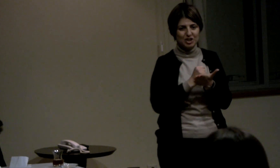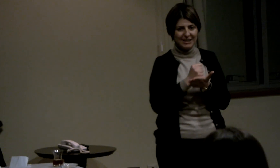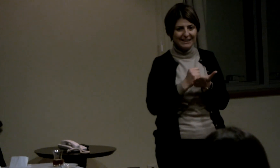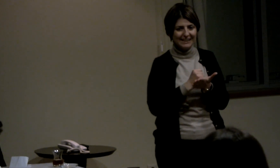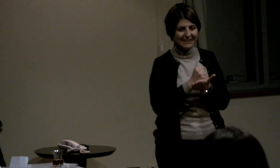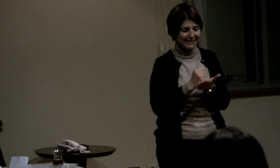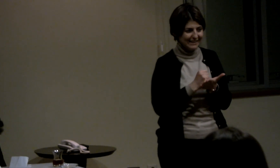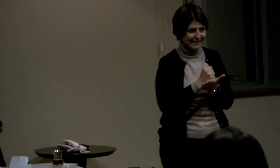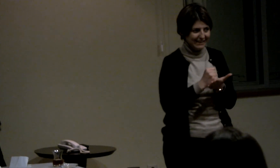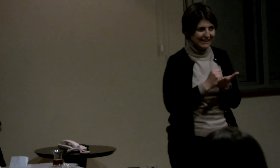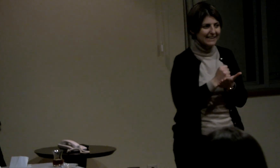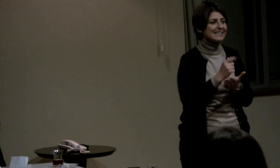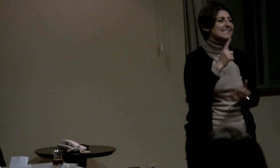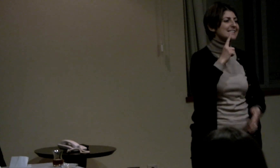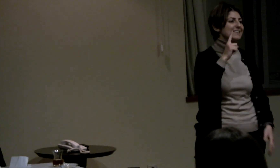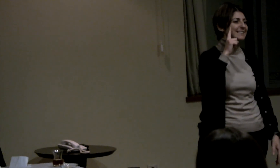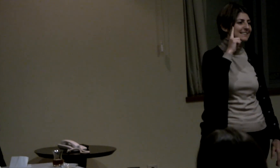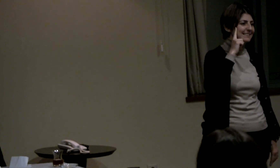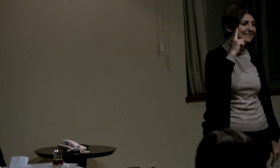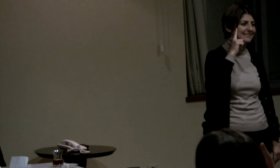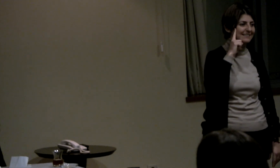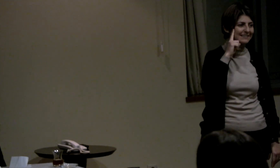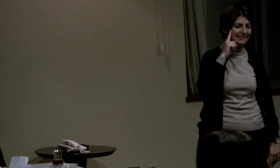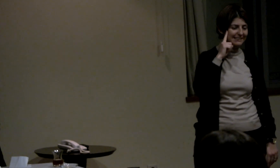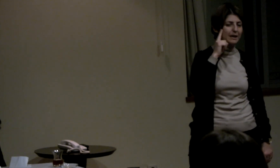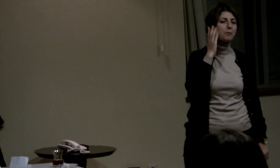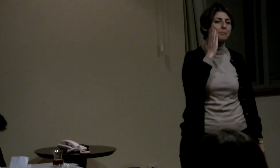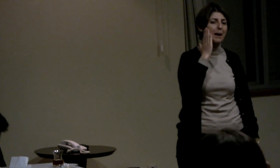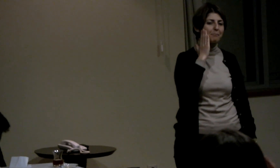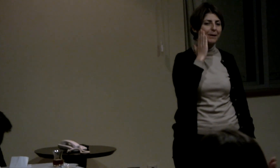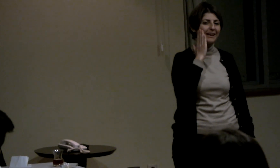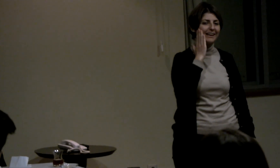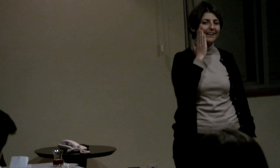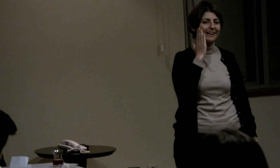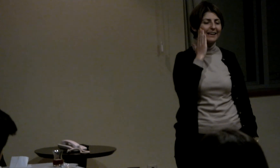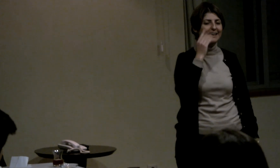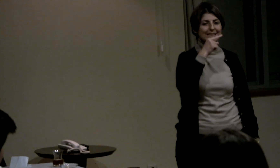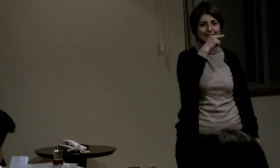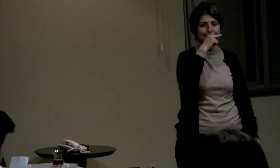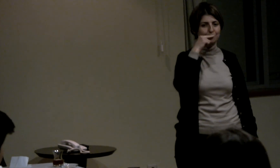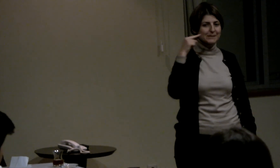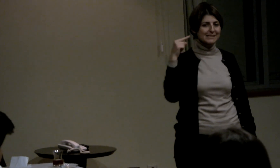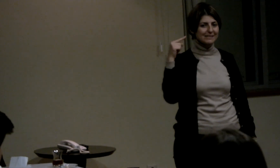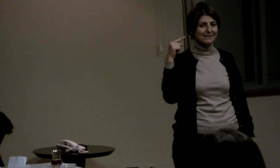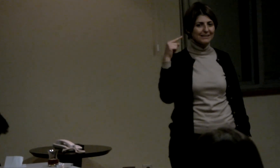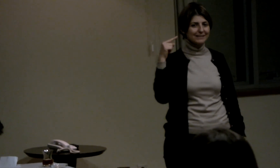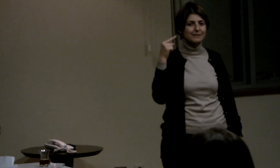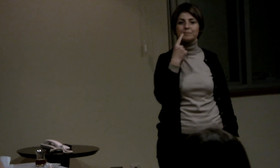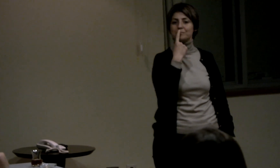yeşil, sarı, pembe, kırmızı,